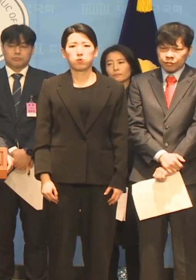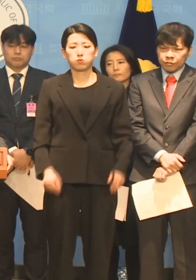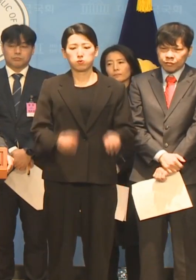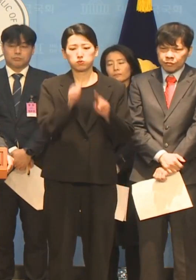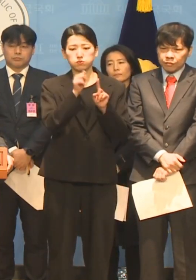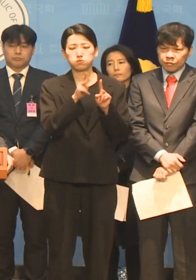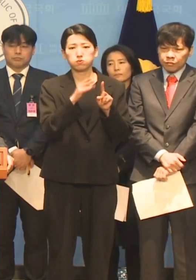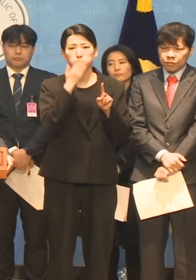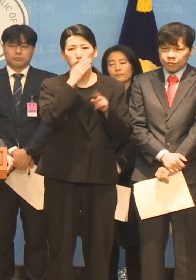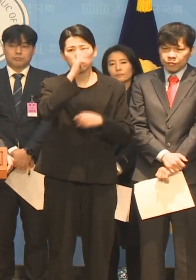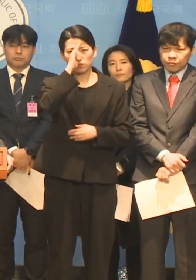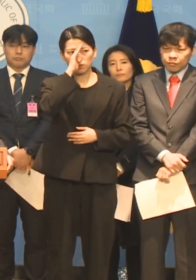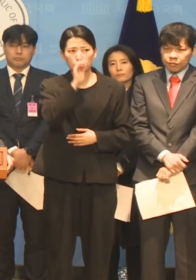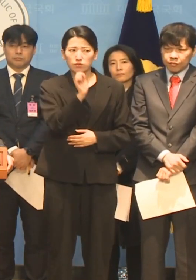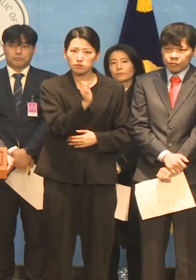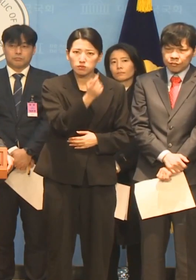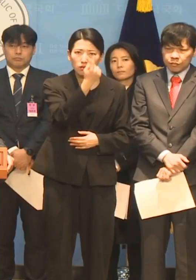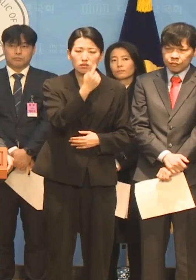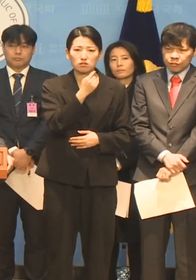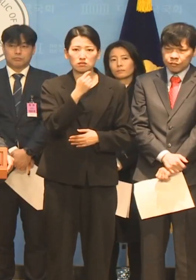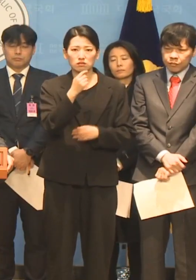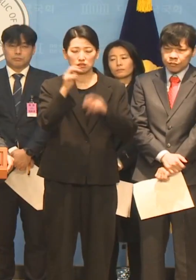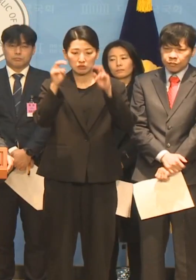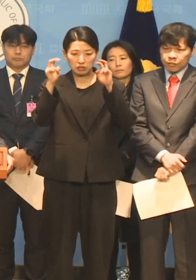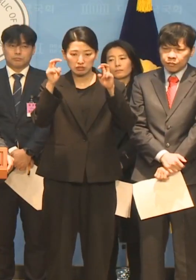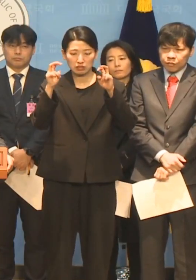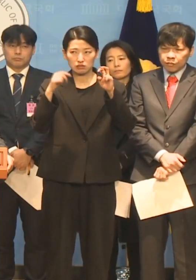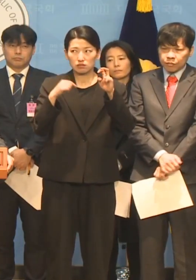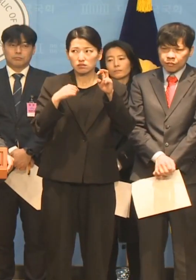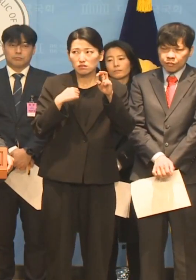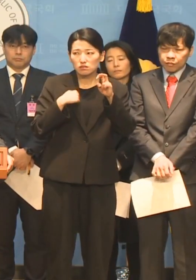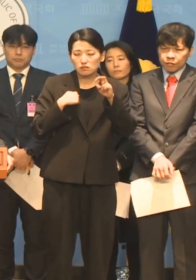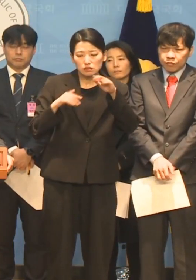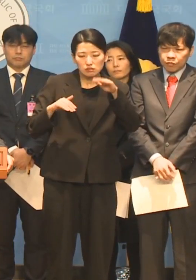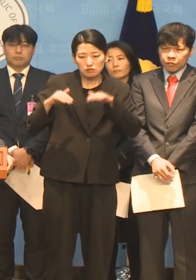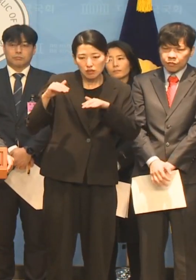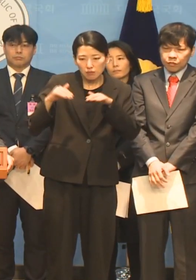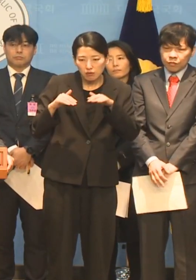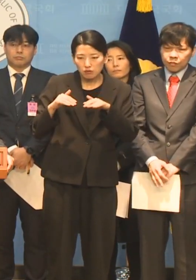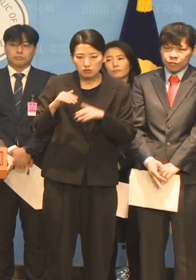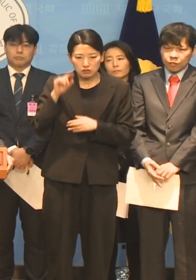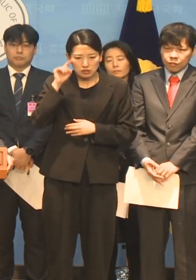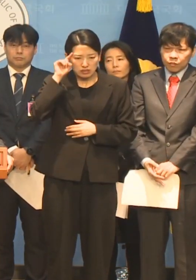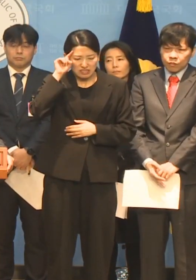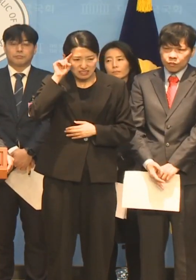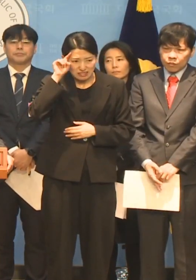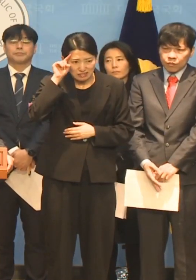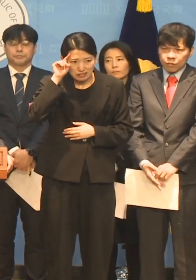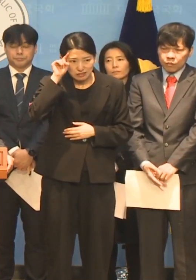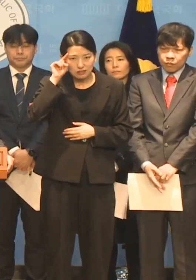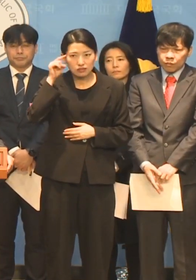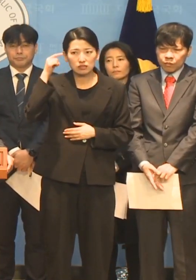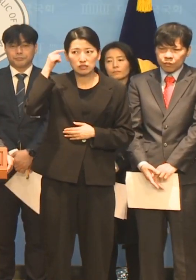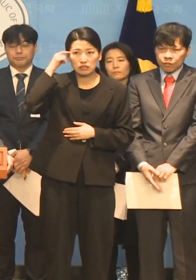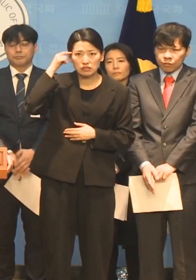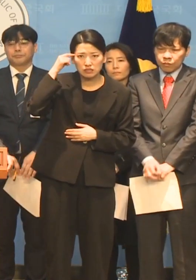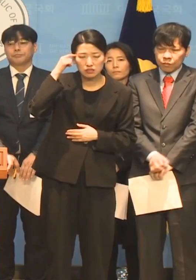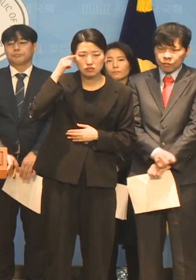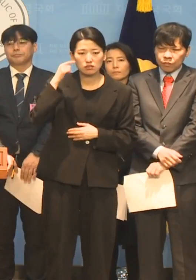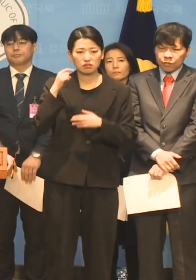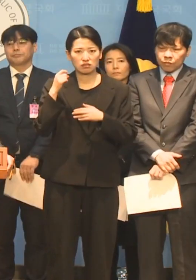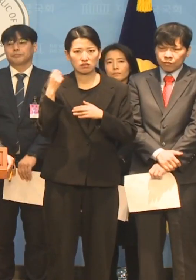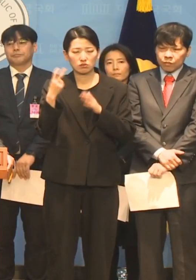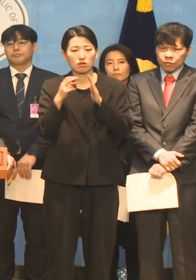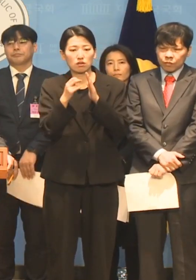인해서 직장에서의 차별 또 여러 가지 정신질환 이런 걸 또 이 가족들이